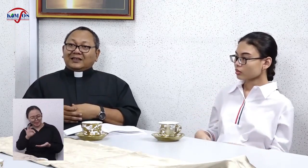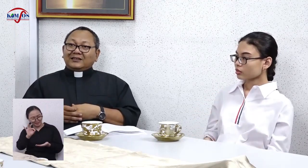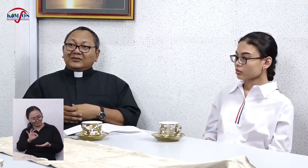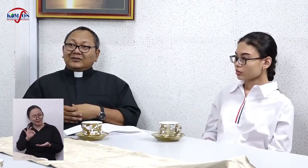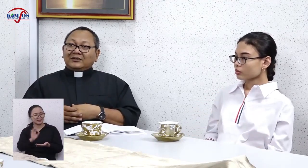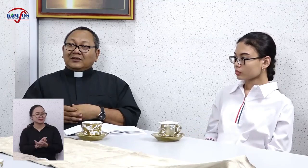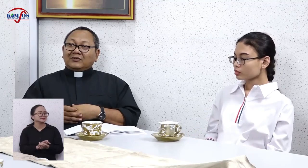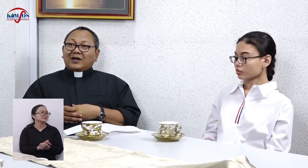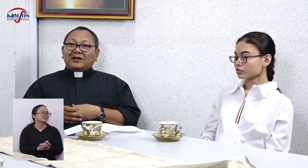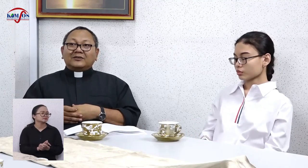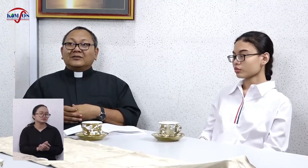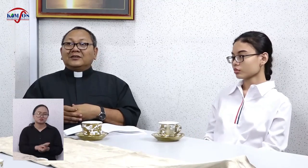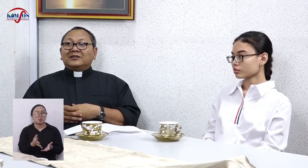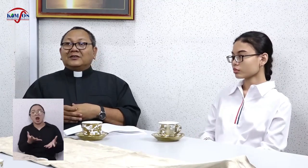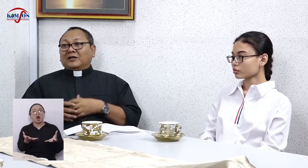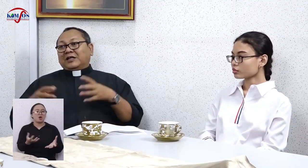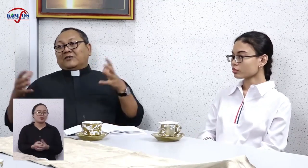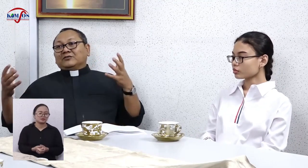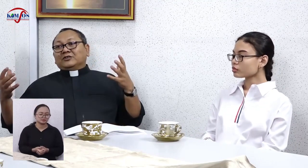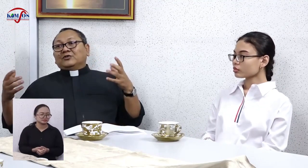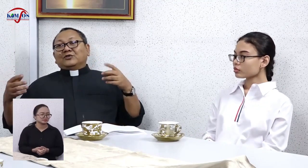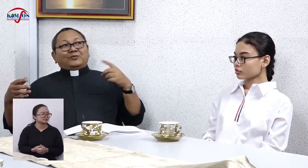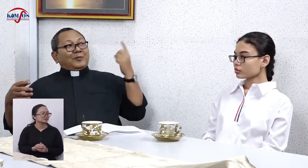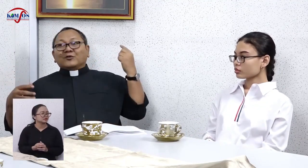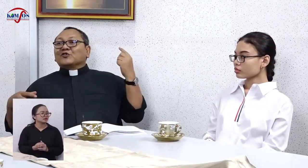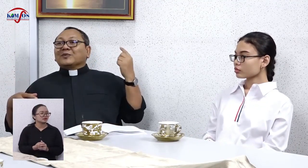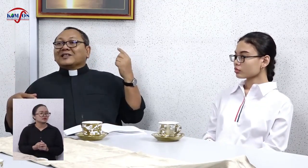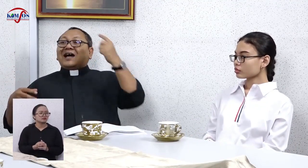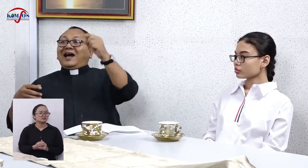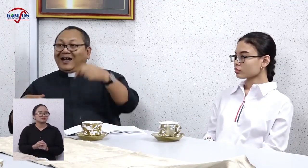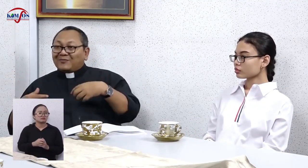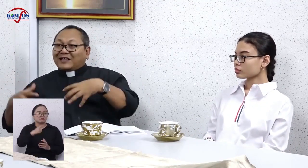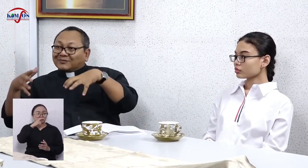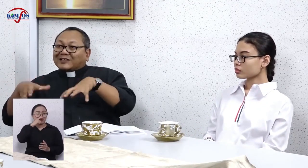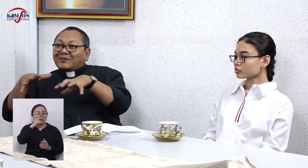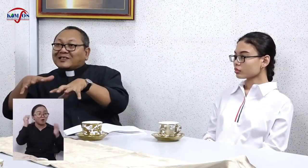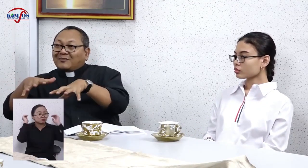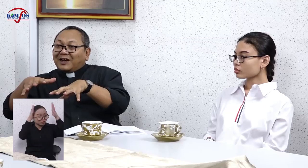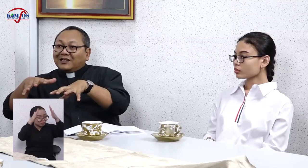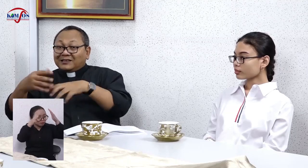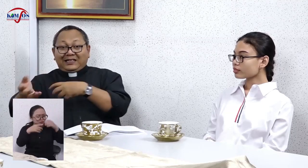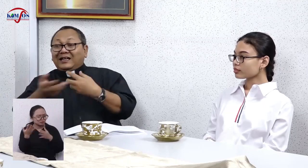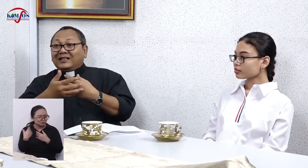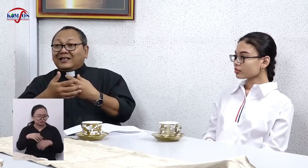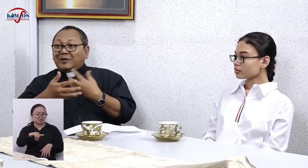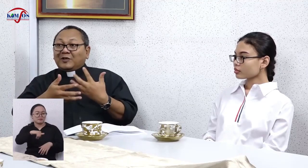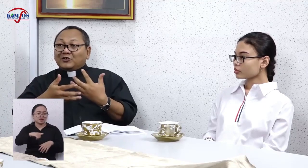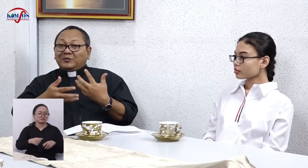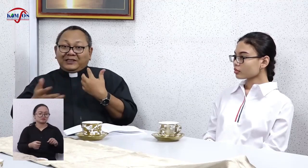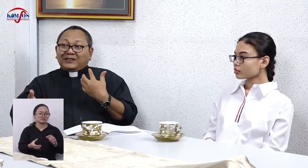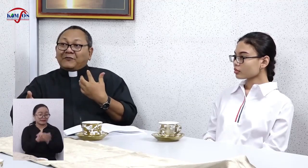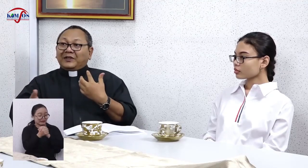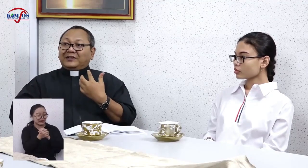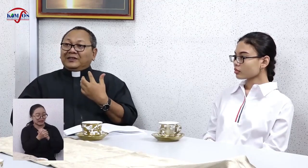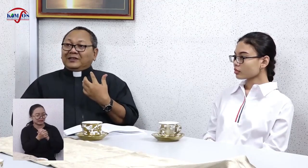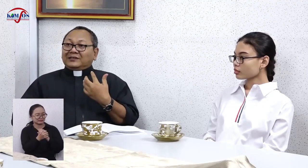Nah itu Wow dan pada waktu itu bapak Uskup kita Pas bersama-sama saya kenalkan Bapak